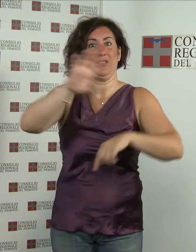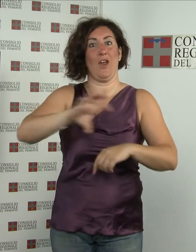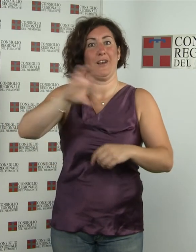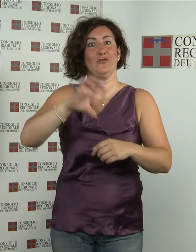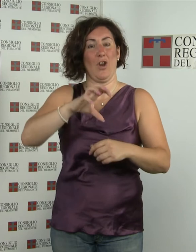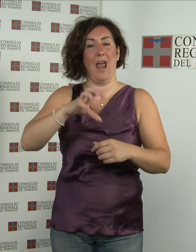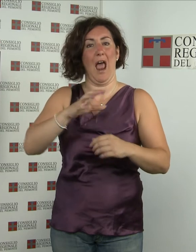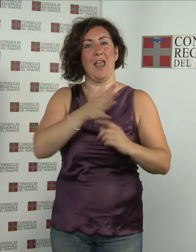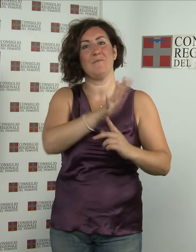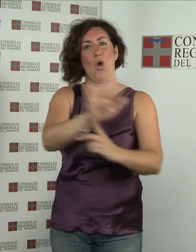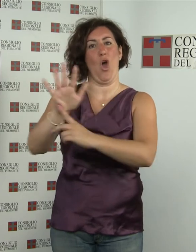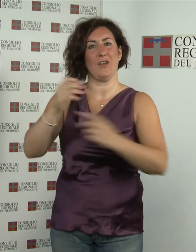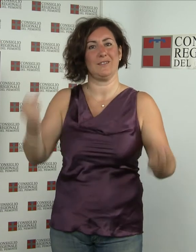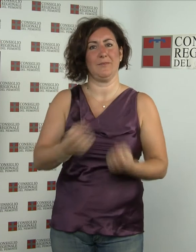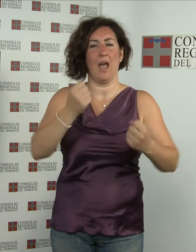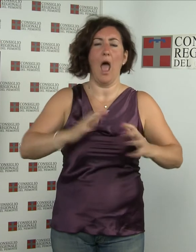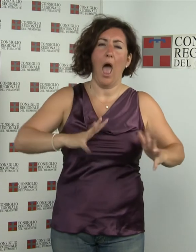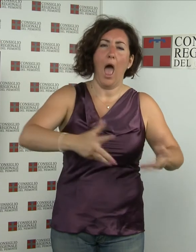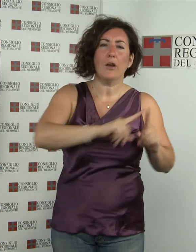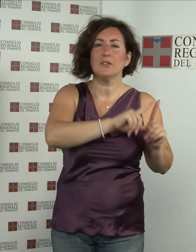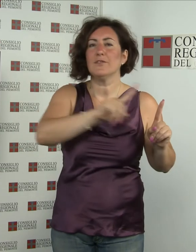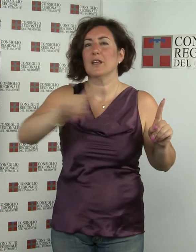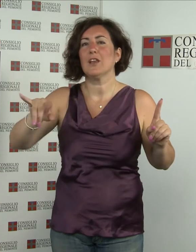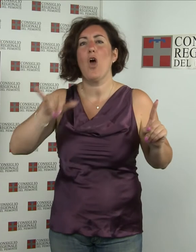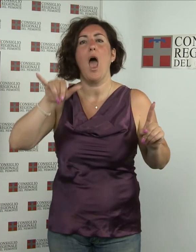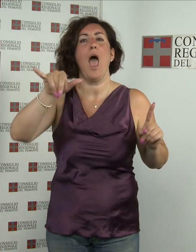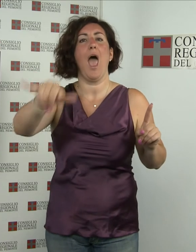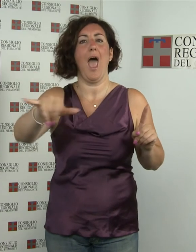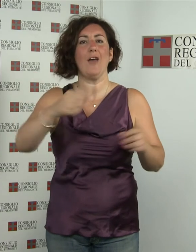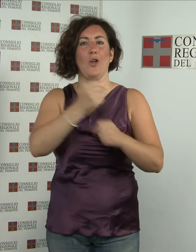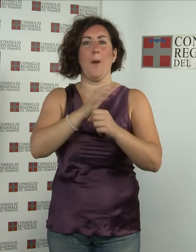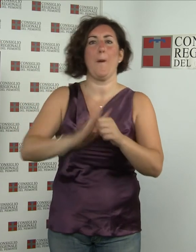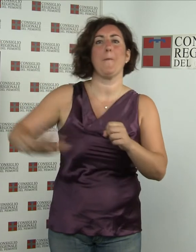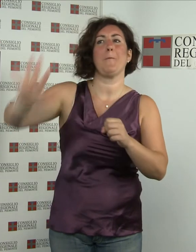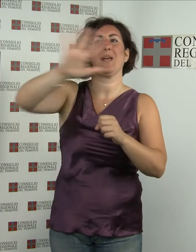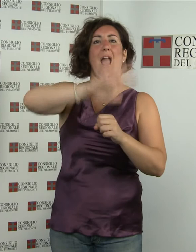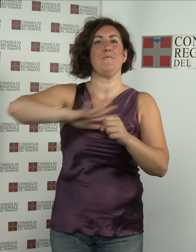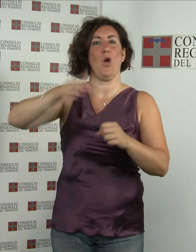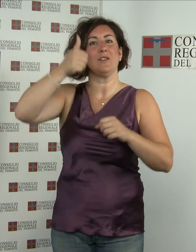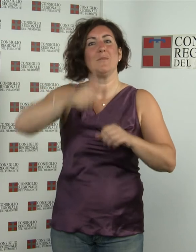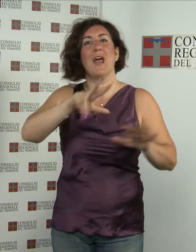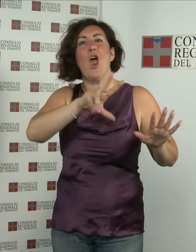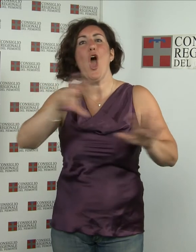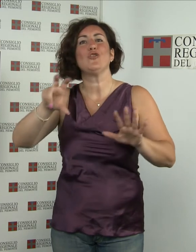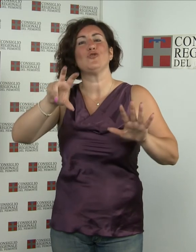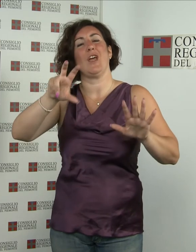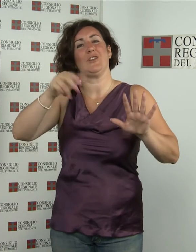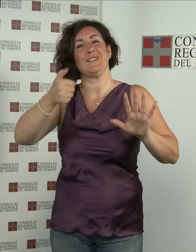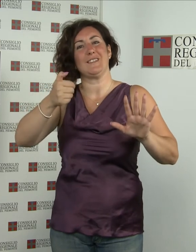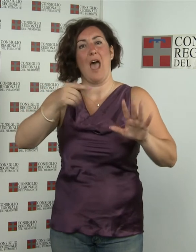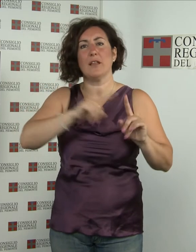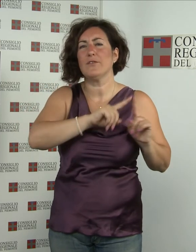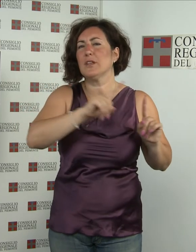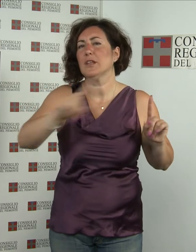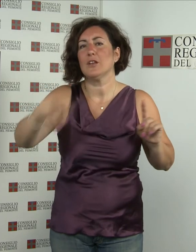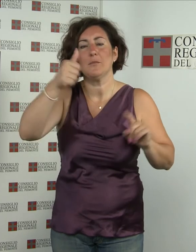dalla carrozza all'aereo, i piemontesi e i mezzi di locomozione nella fotografia dal 1860 al